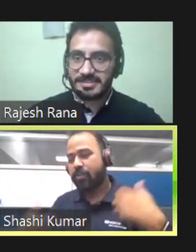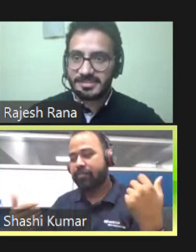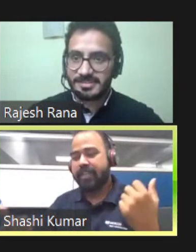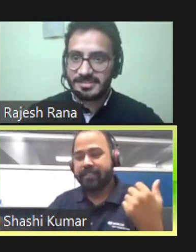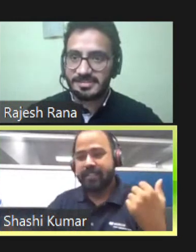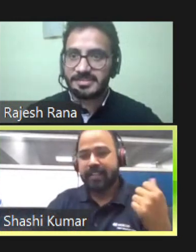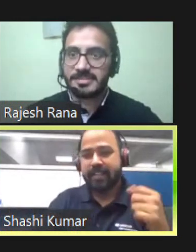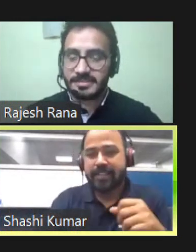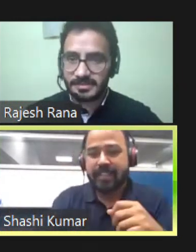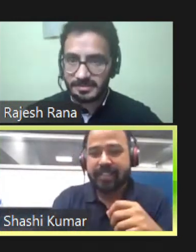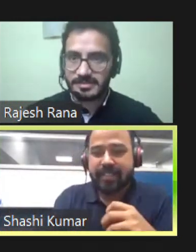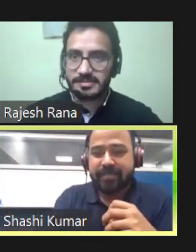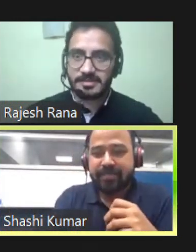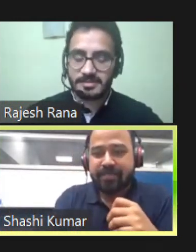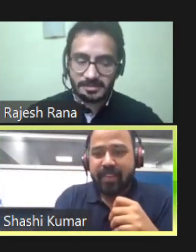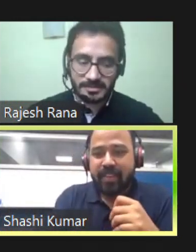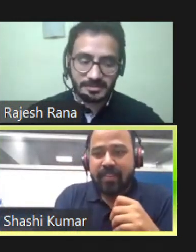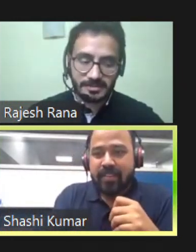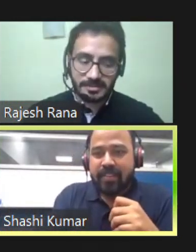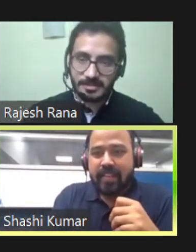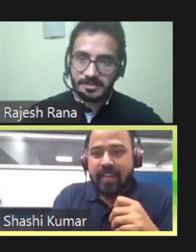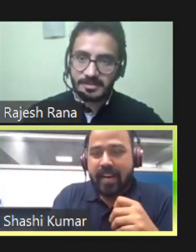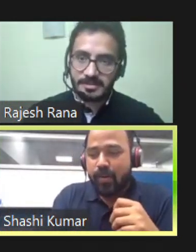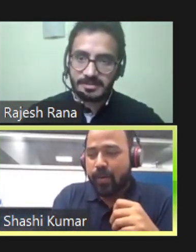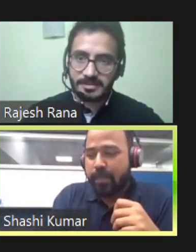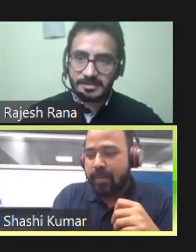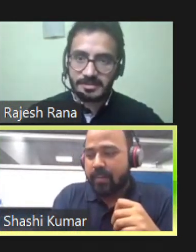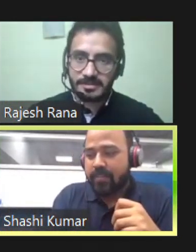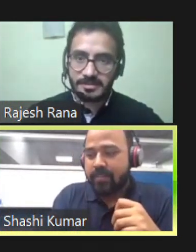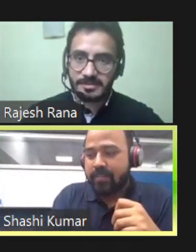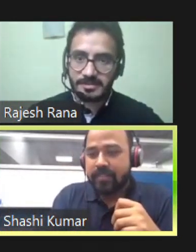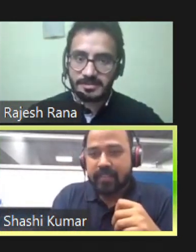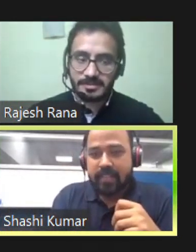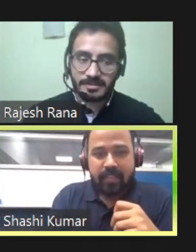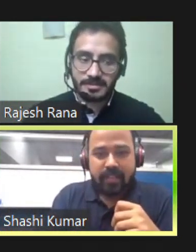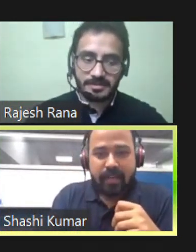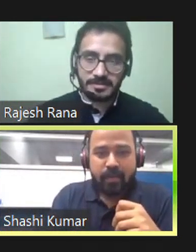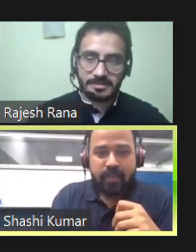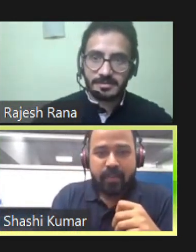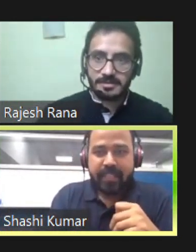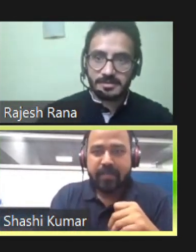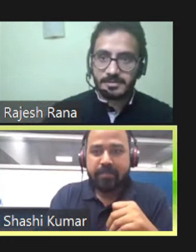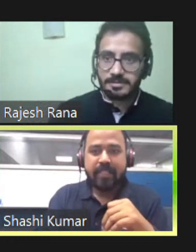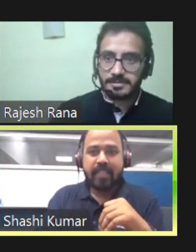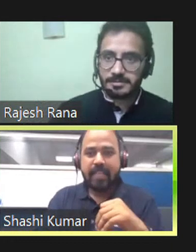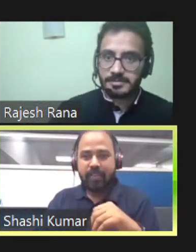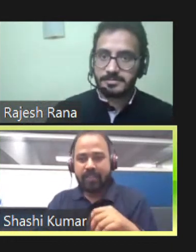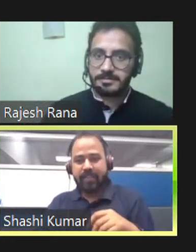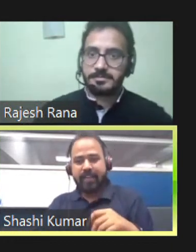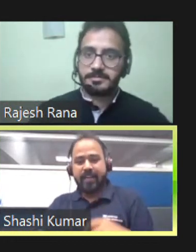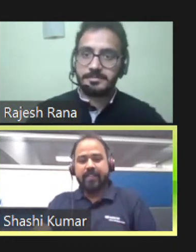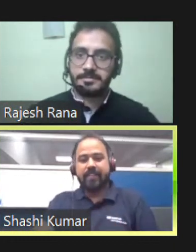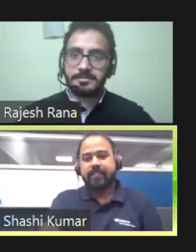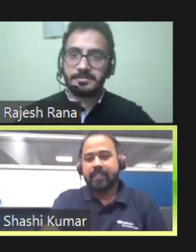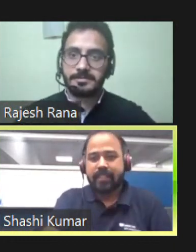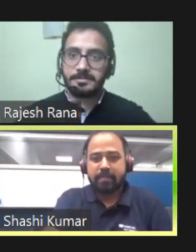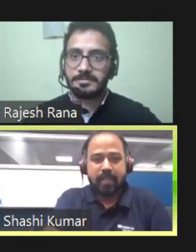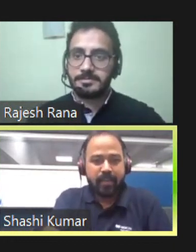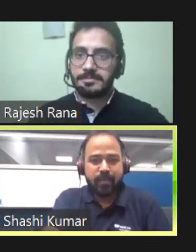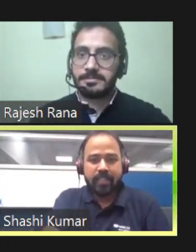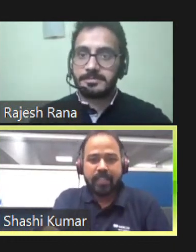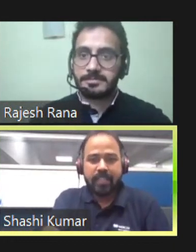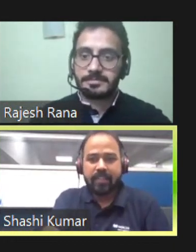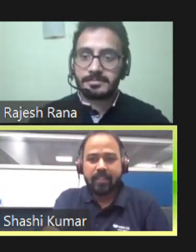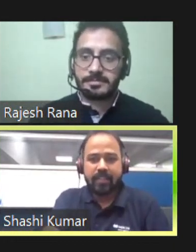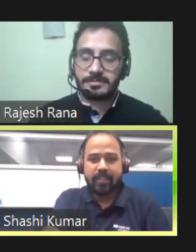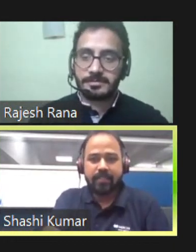आपको और कॉन्फिडेंस आएगा इस चीज से, ठीक है। आई होप आपको सेशन पसंद आया होगा, एंड इसी पार्टिंग